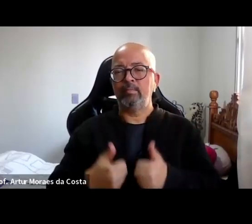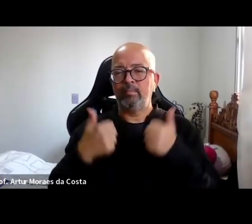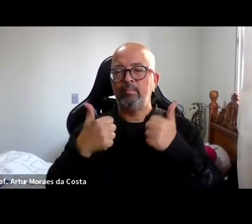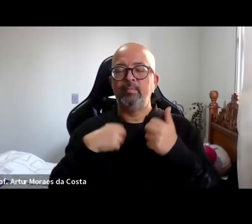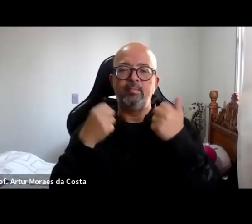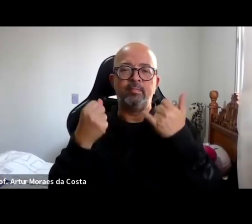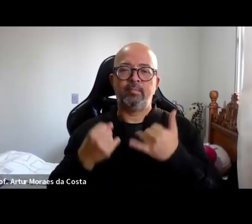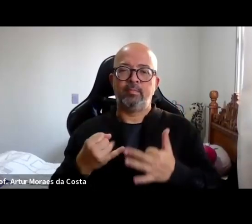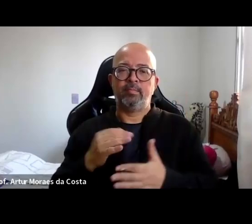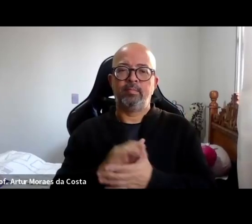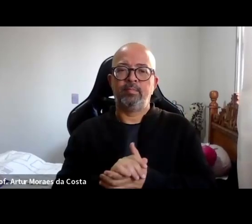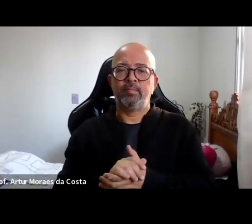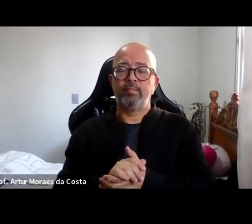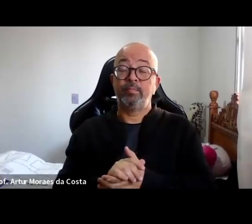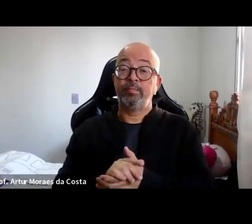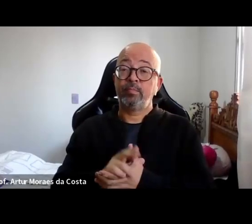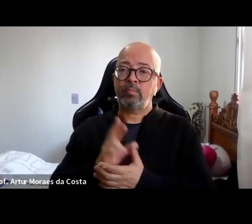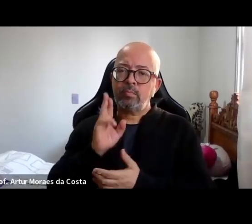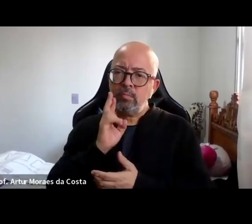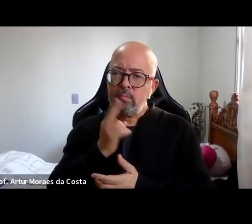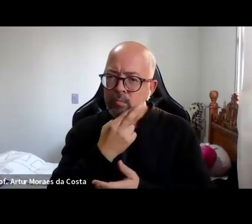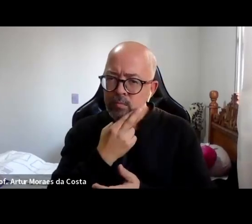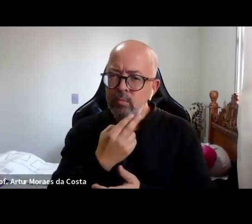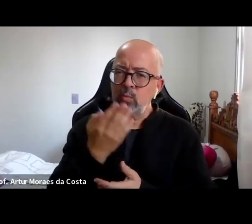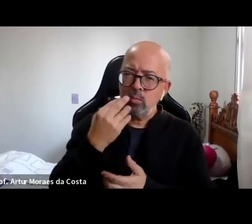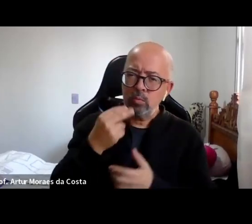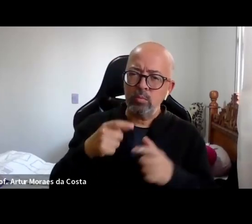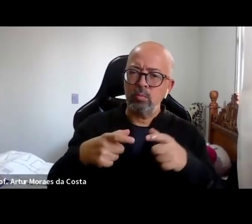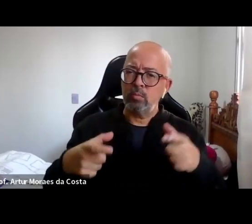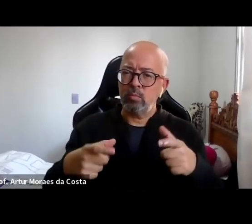más más adelante ahora